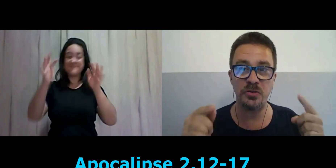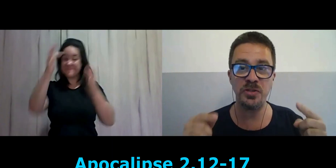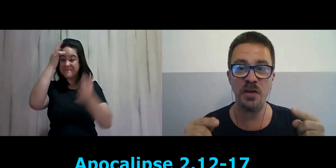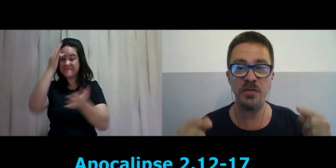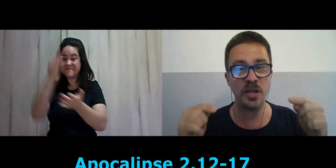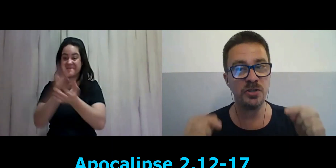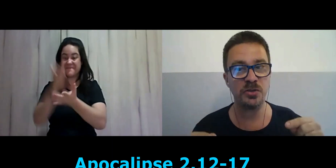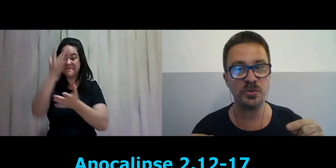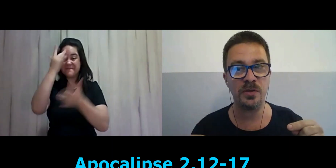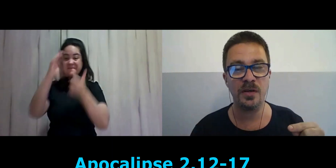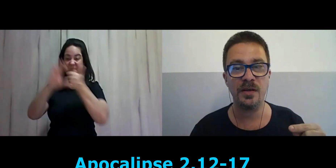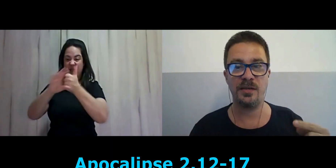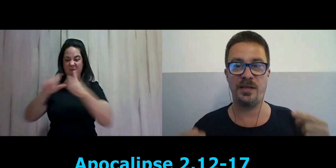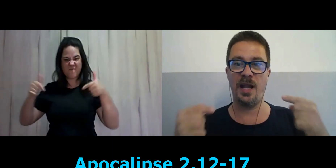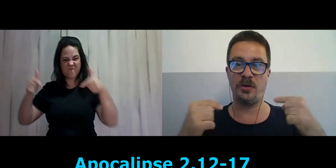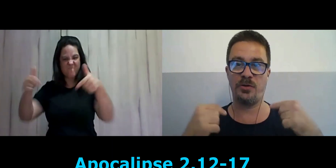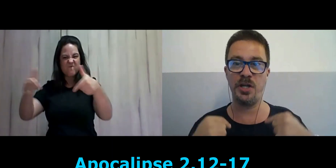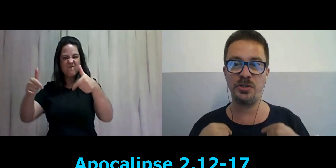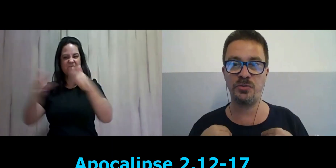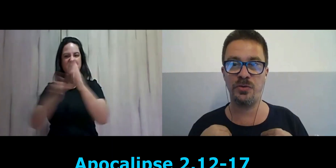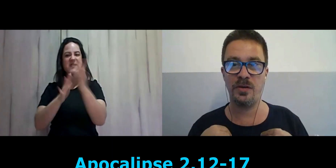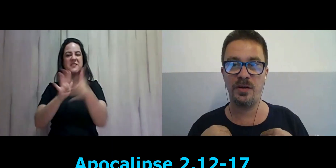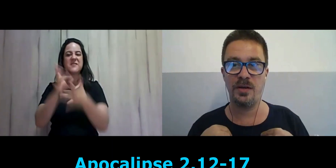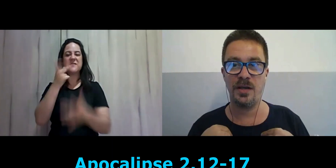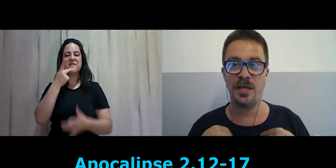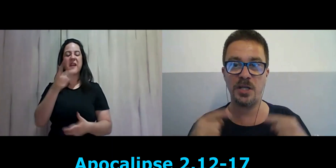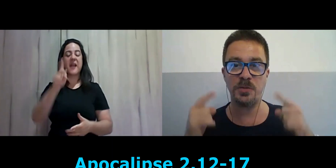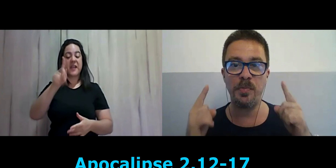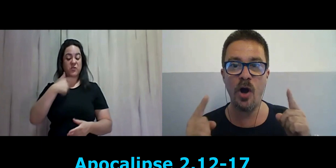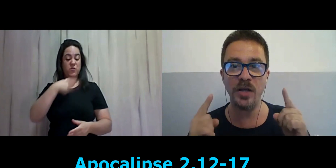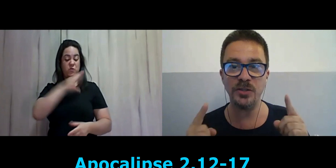porque Jesus já havia dito que ele era o Cristo